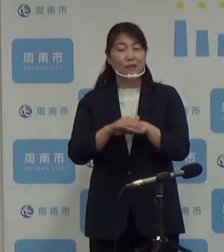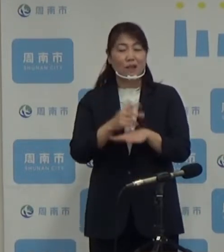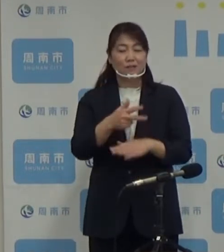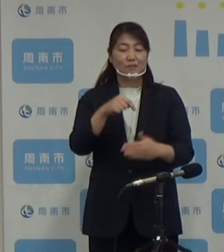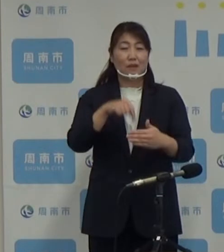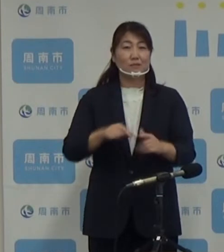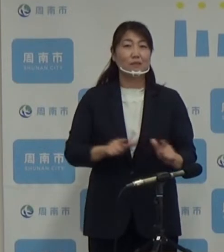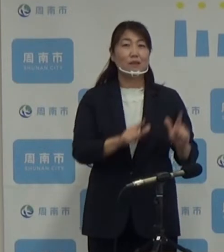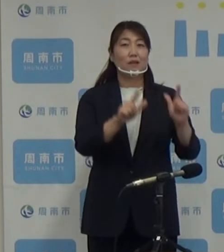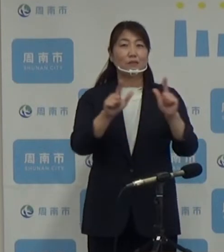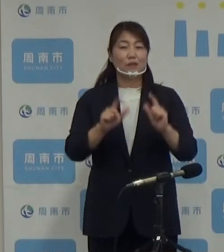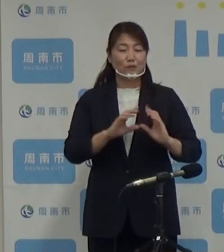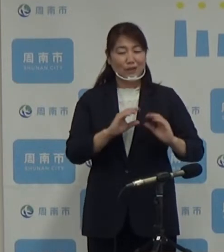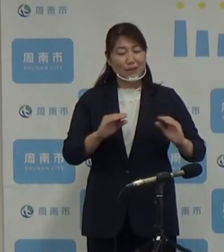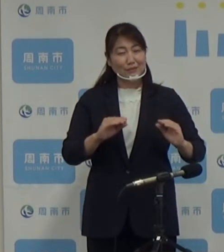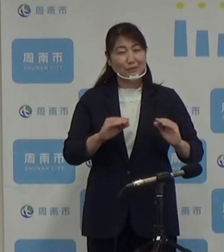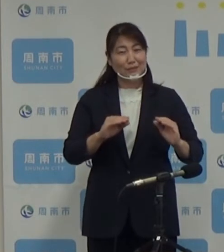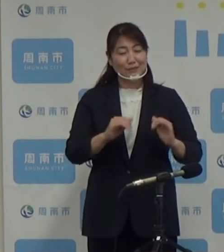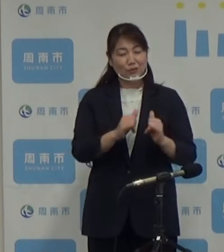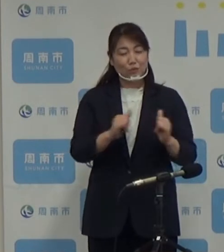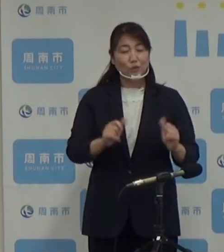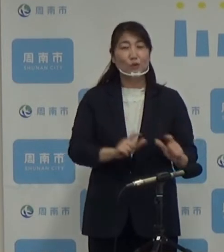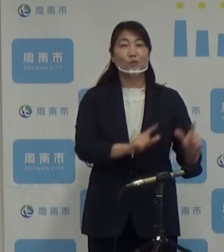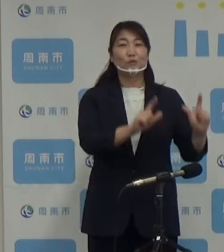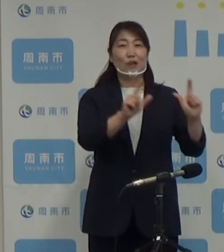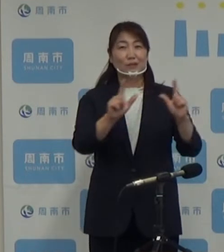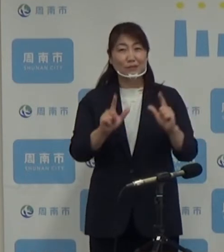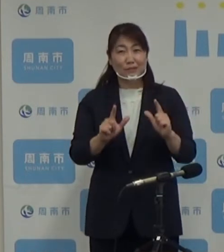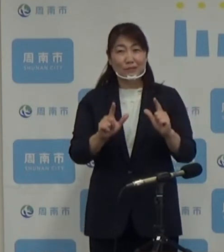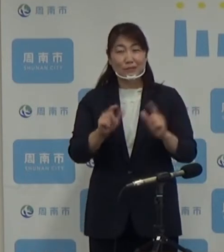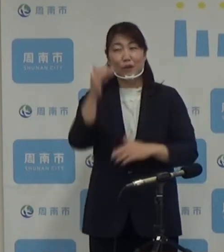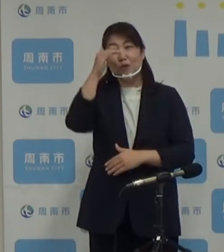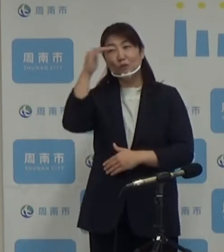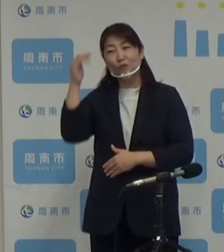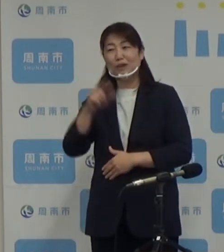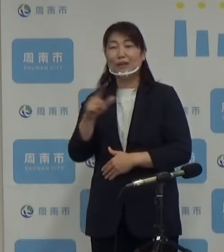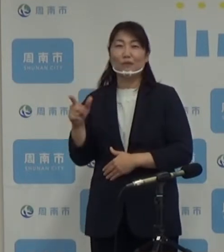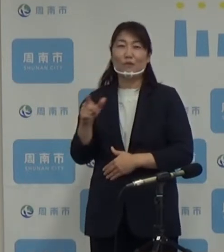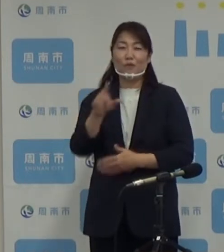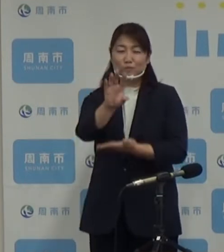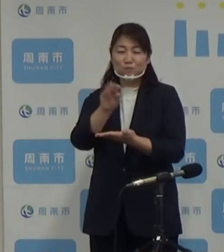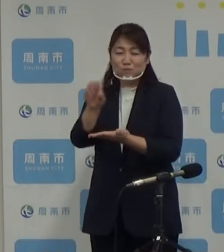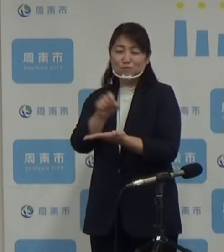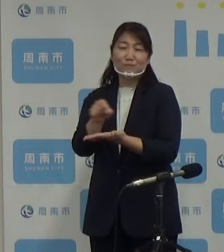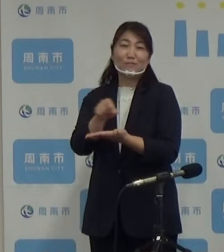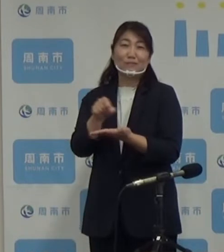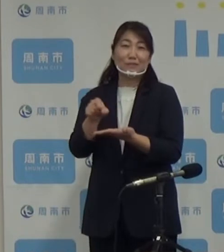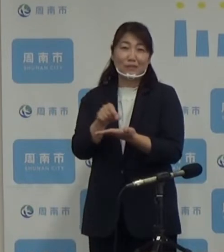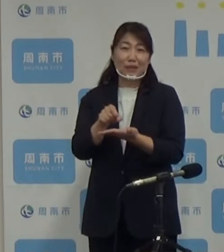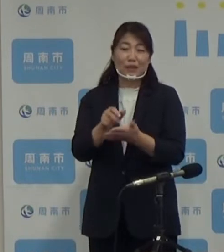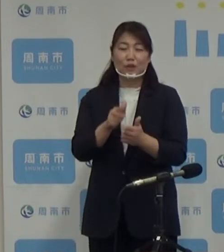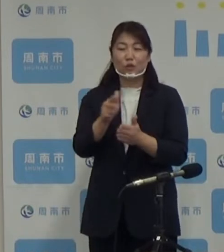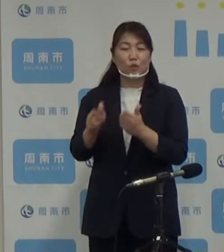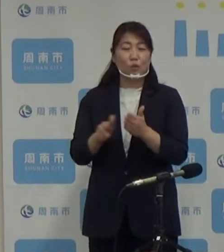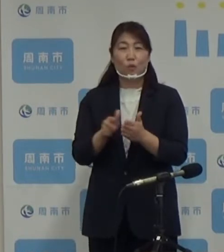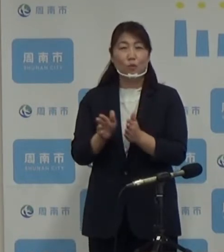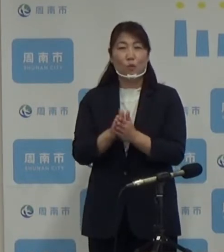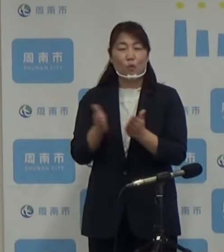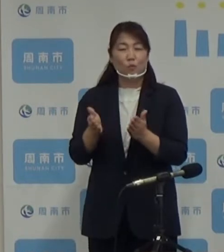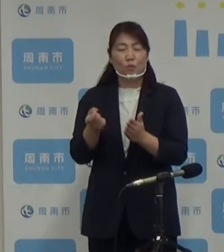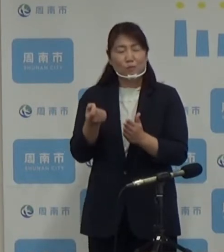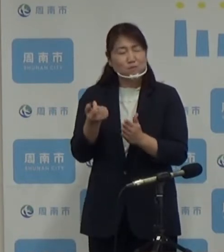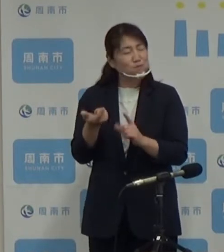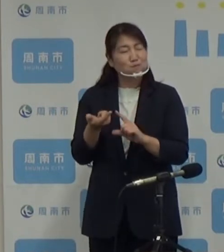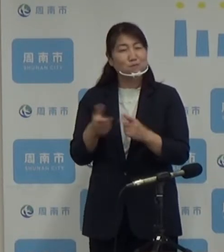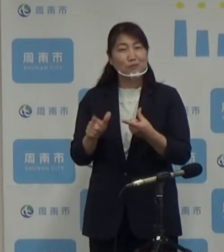温かい人々の日常の暮らしや風景などを記事にすることで旅行雑誌とは一味違う